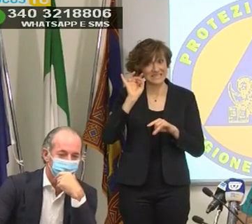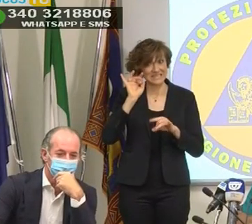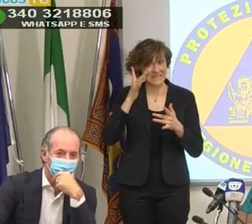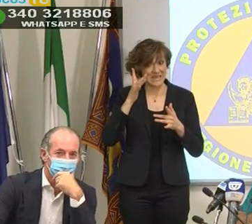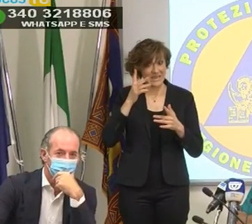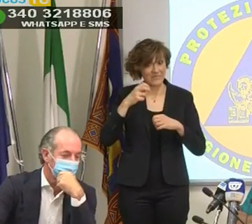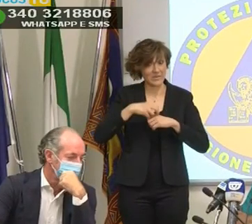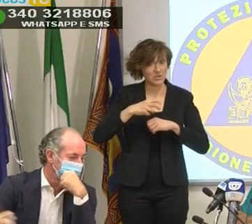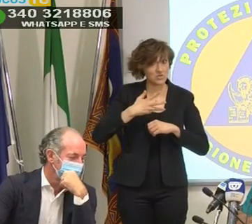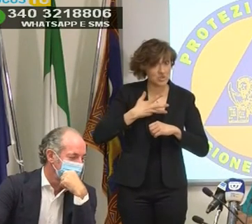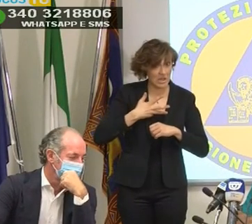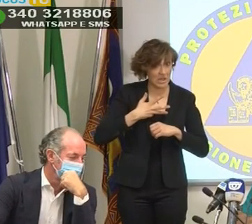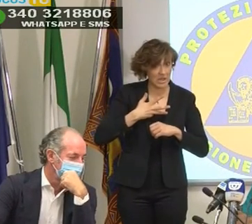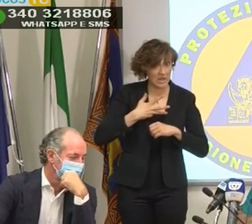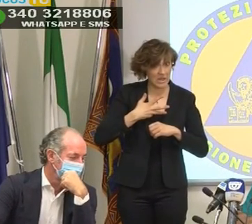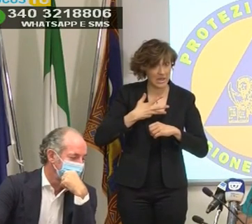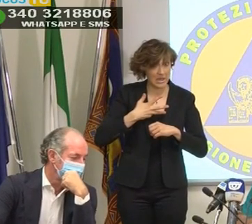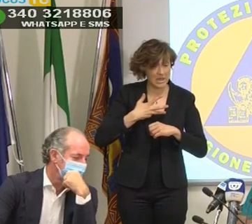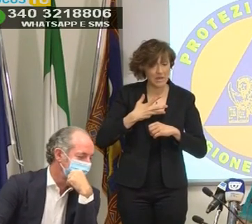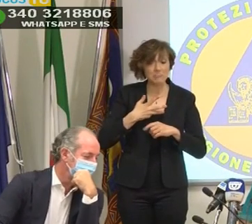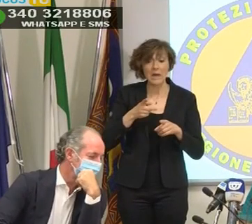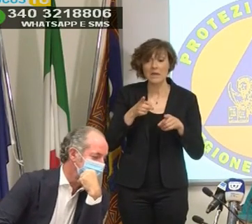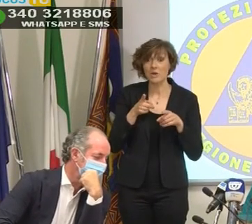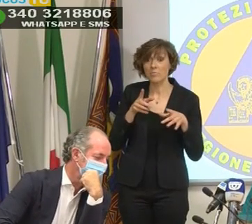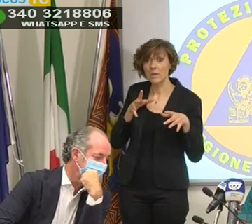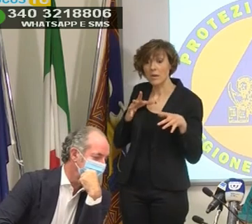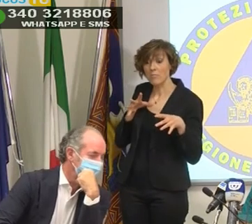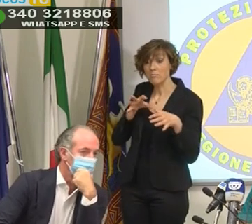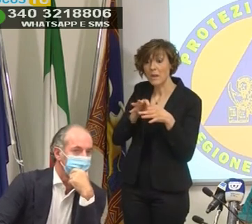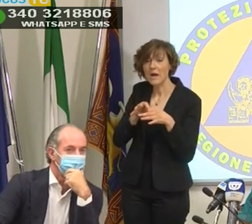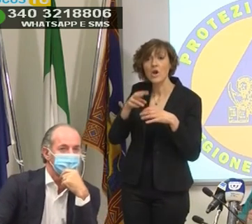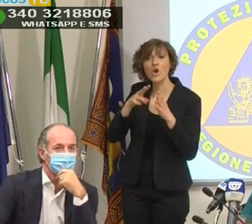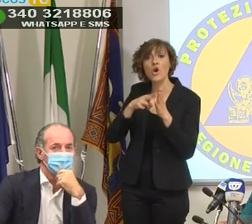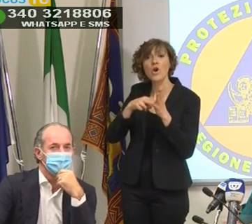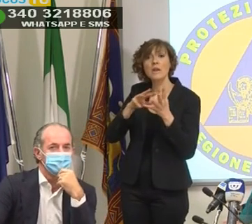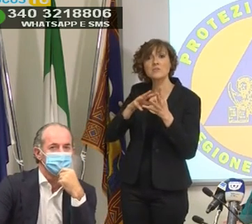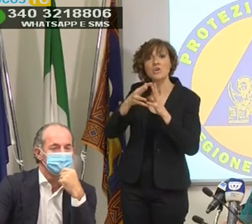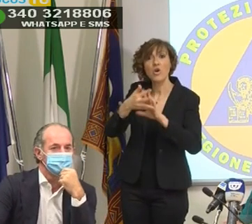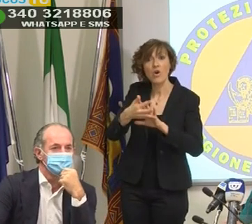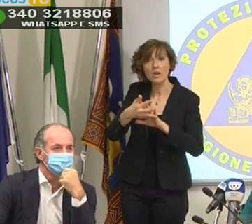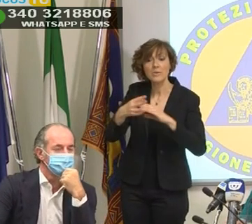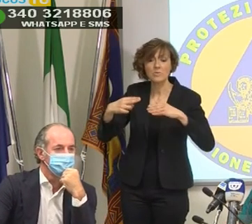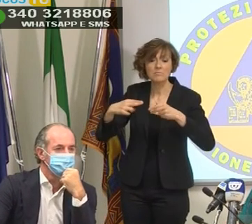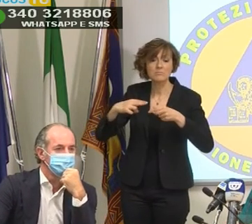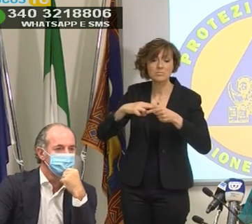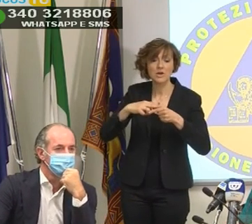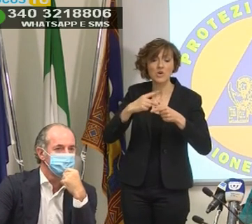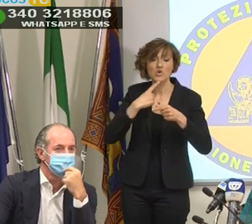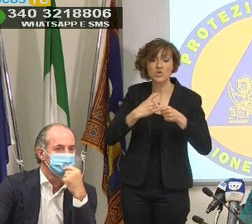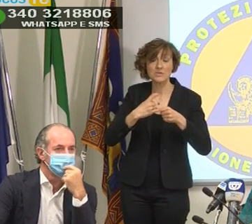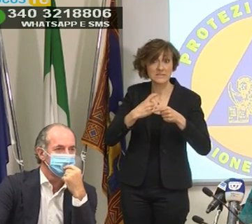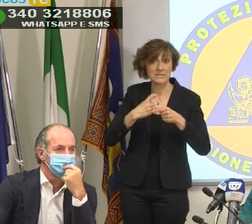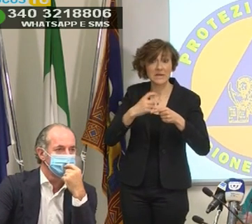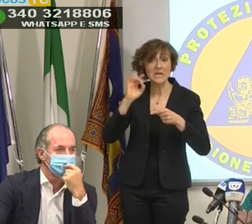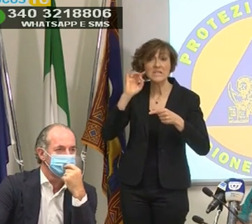esiste il virus, si attacca agli anticorpi specifici, c'è una reazione cromatica per cui mi viene la bandina rossa. Se